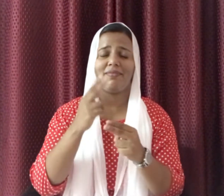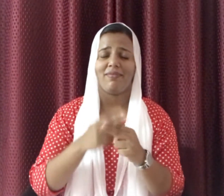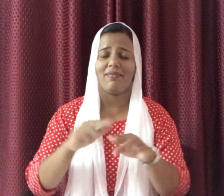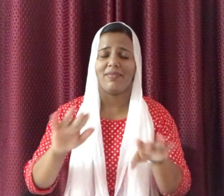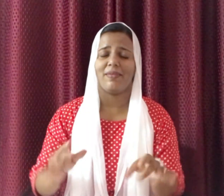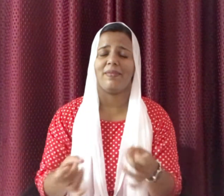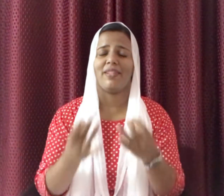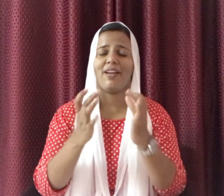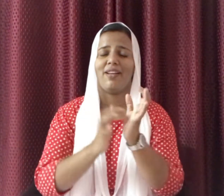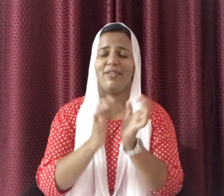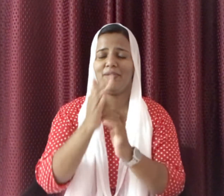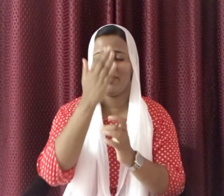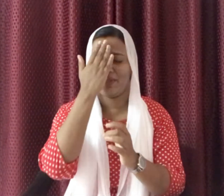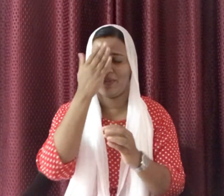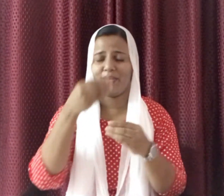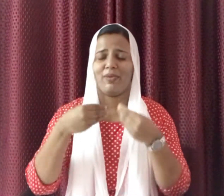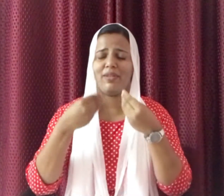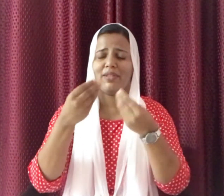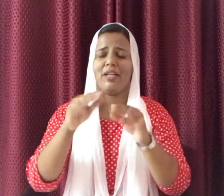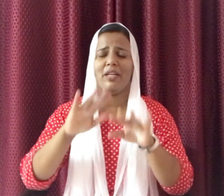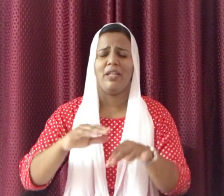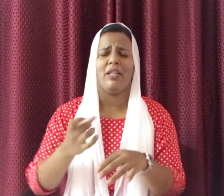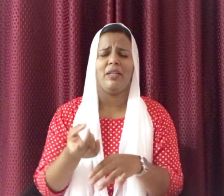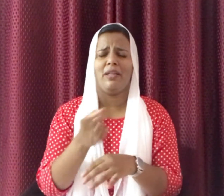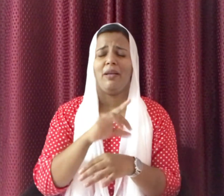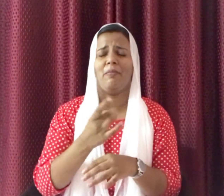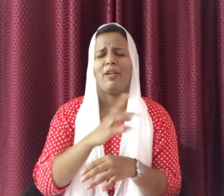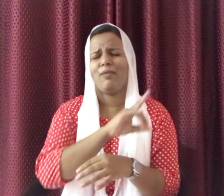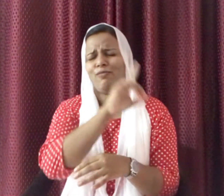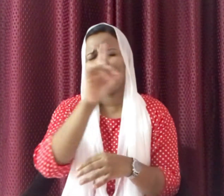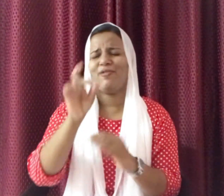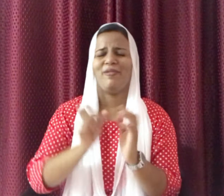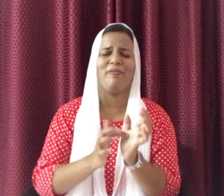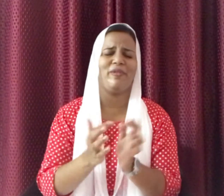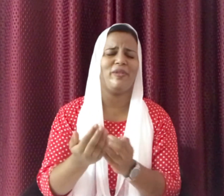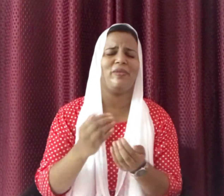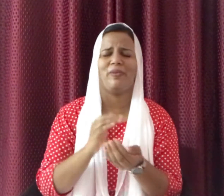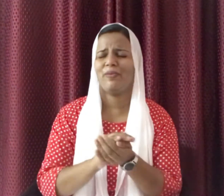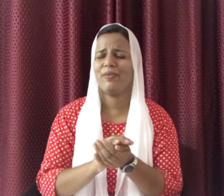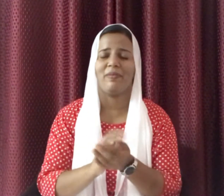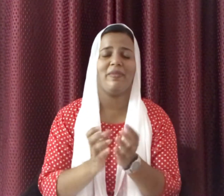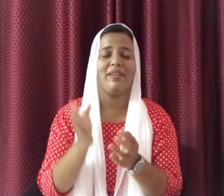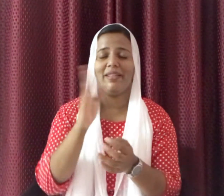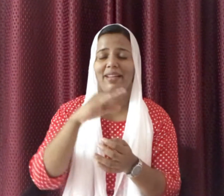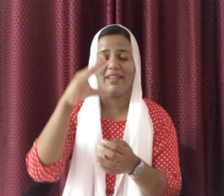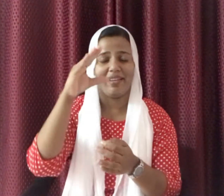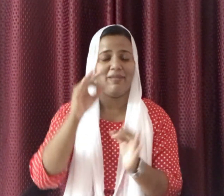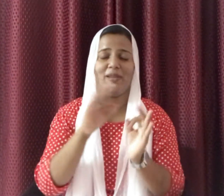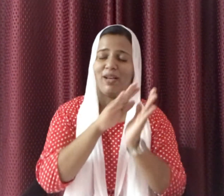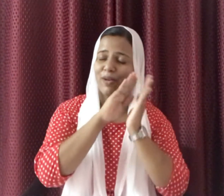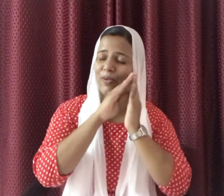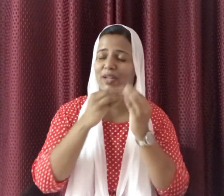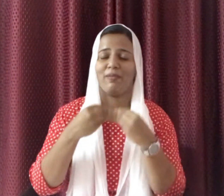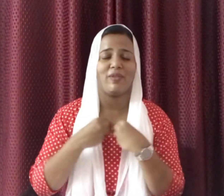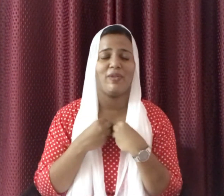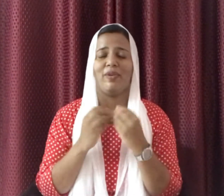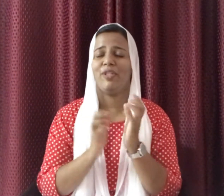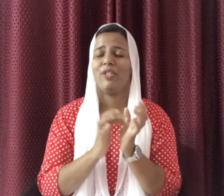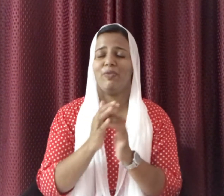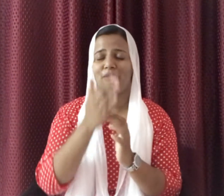ഈ പ്രഭാതത്തിനായിട്ട് സ്തോത്രം പറയുന്നു. പകൽക്കാലം മുഴുവൻ ഞങ്ങളെ നടത്തിയ വിധങ്ങൾക്കായിട്ട് സ്തോത്രം. രാത്രിയും ഞങ്ങൾക്ക് നല്ല ഉറക്കം തന്നതിനായിട്ട് ഒരിക്കലൂടെ സ്തോത്രം.